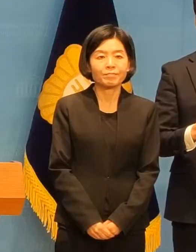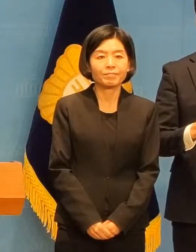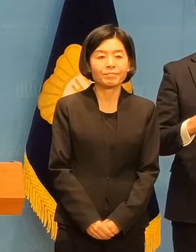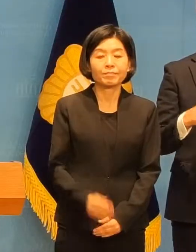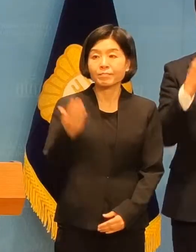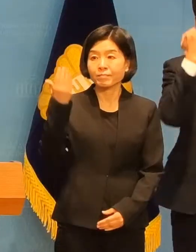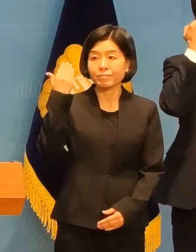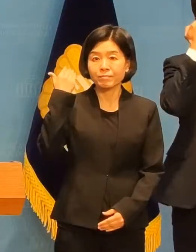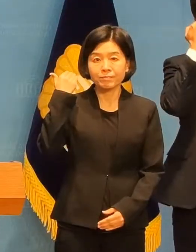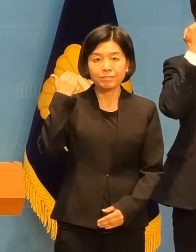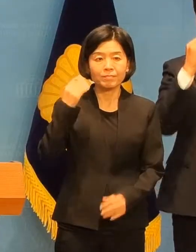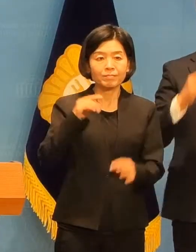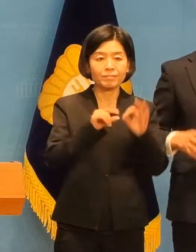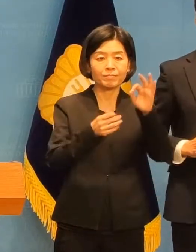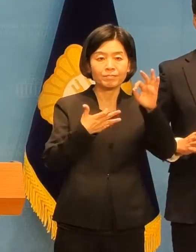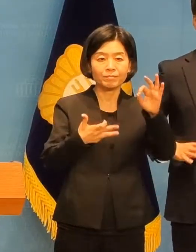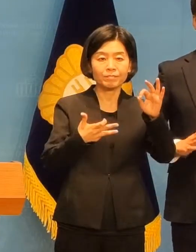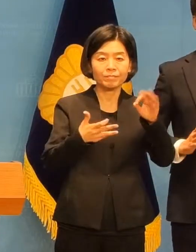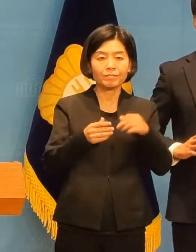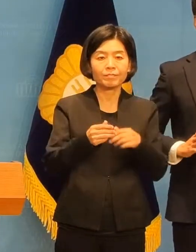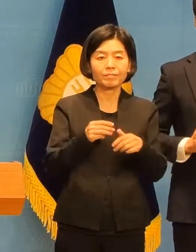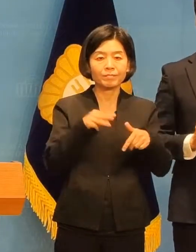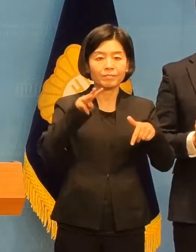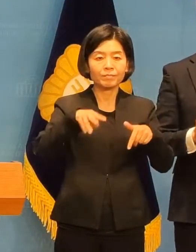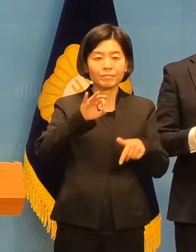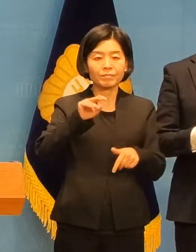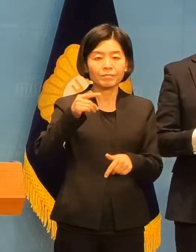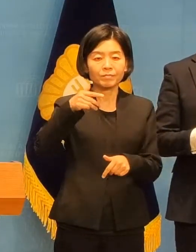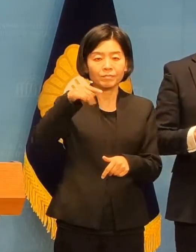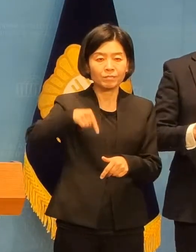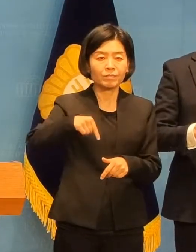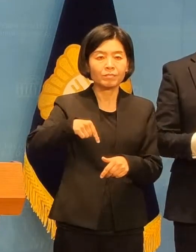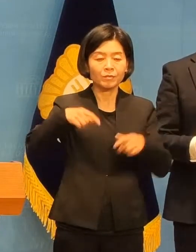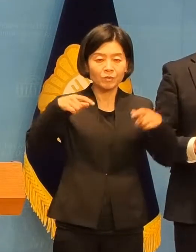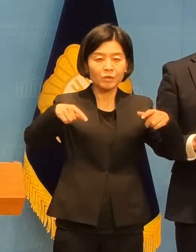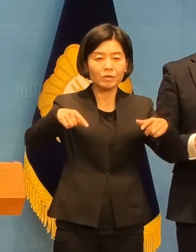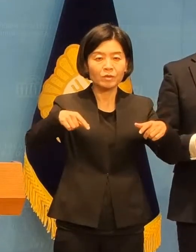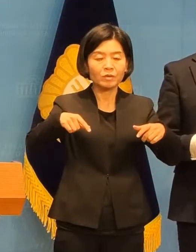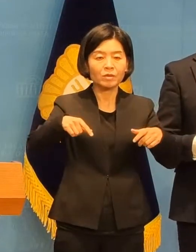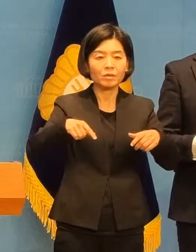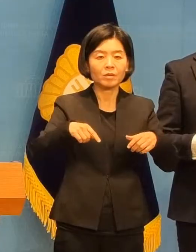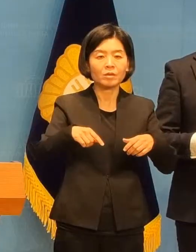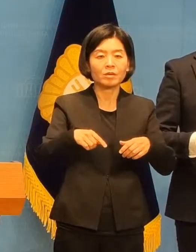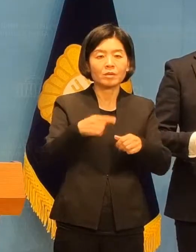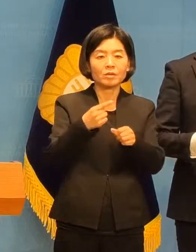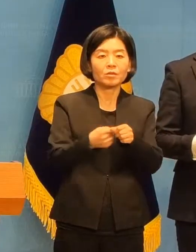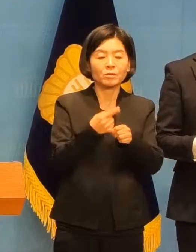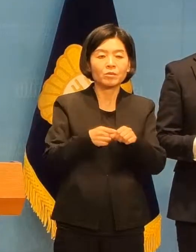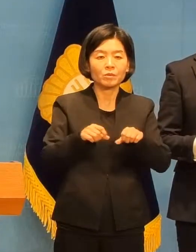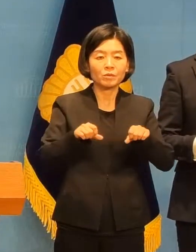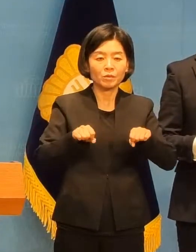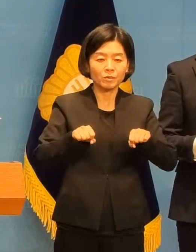지난 18일 연수구에서 발생한 정동 킥보드 관련해서 기자회견 시작하도록 하겠습니다. 오늘 이